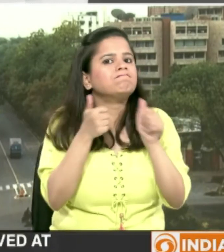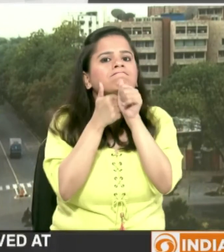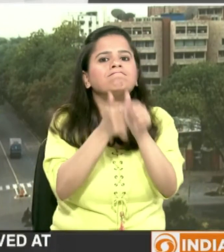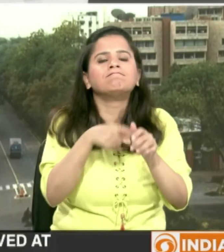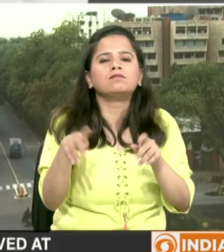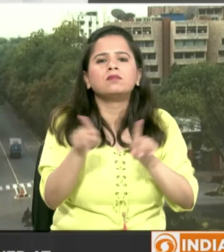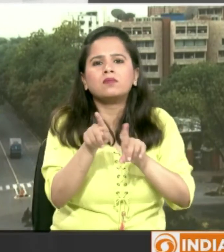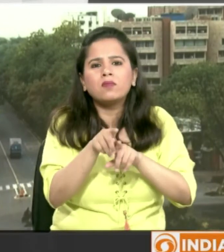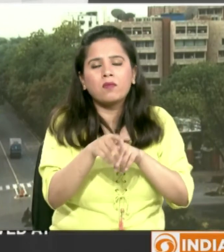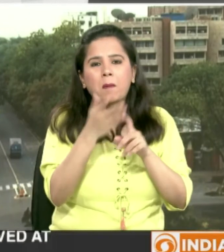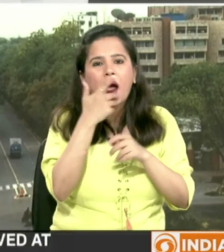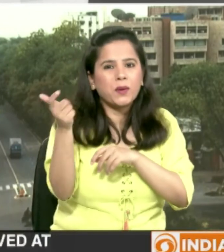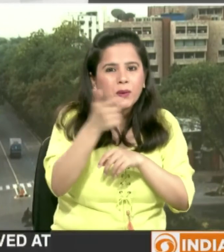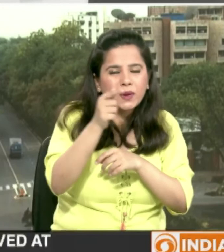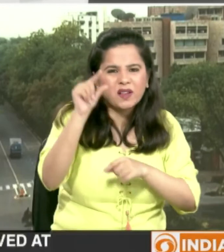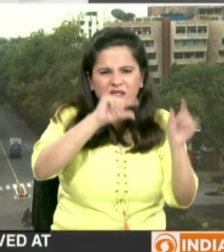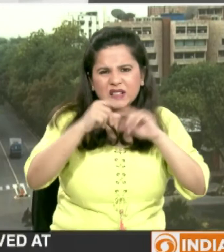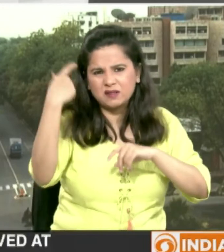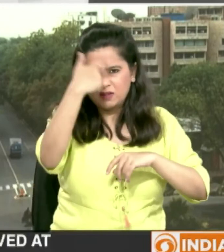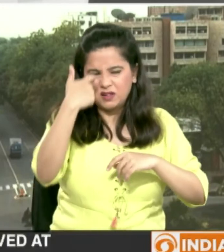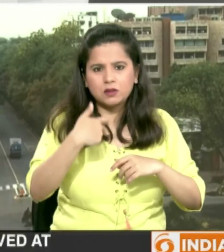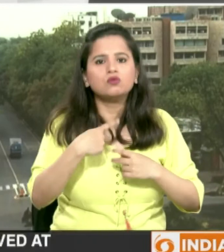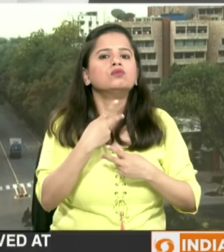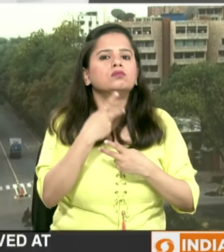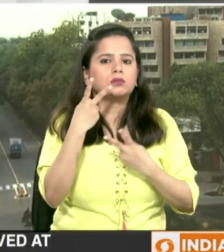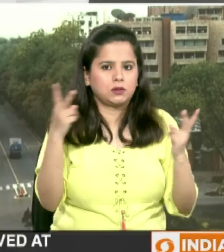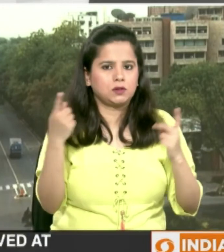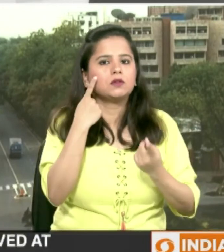सैनिटाइजेशन, डिस्टेंसिंग के जो भी नॉर्म्स हैं वो सब पूरे फॉलो किए जा रहे हैं।